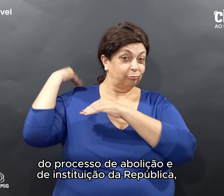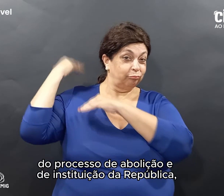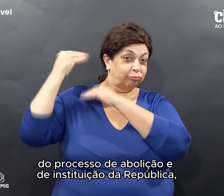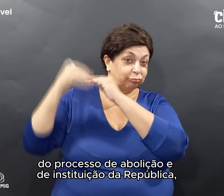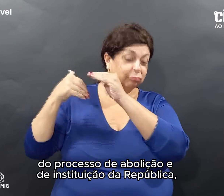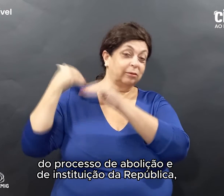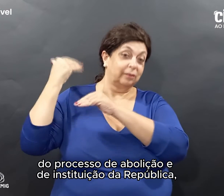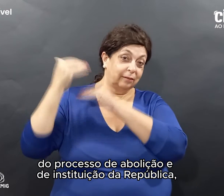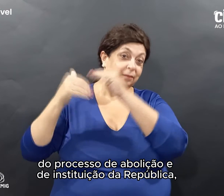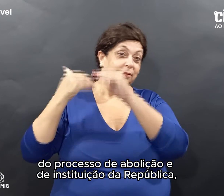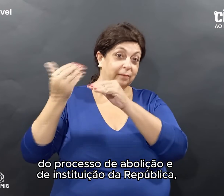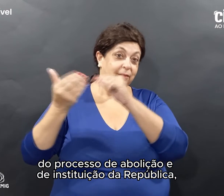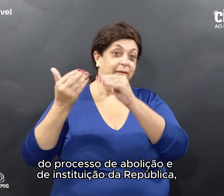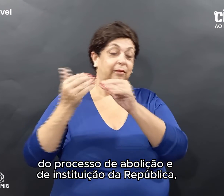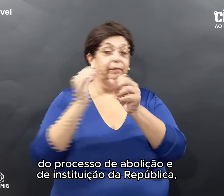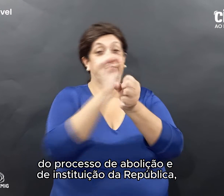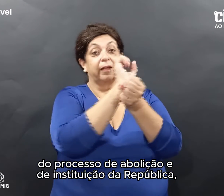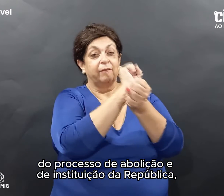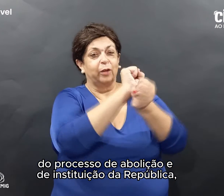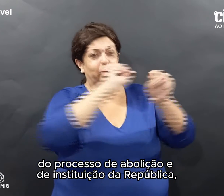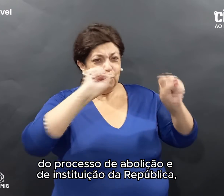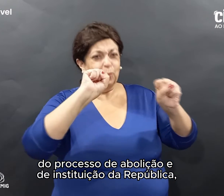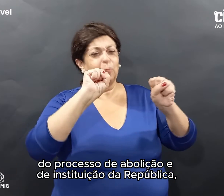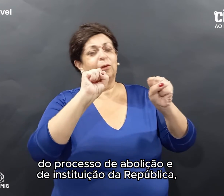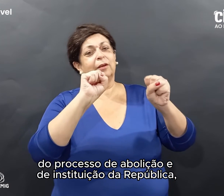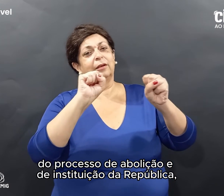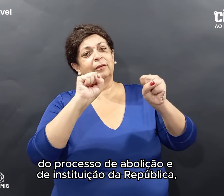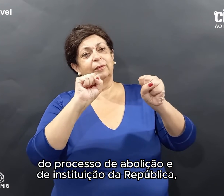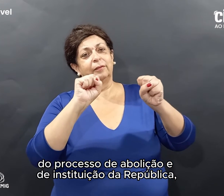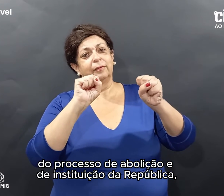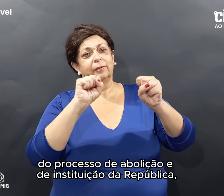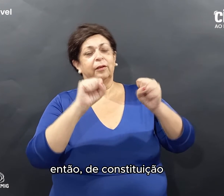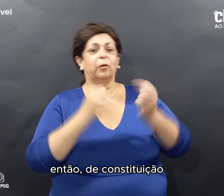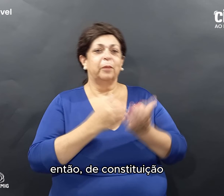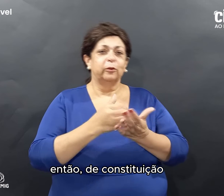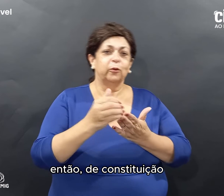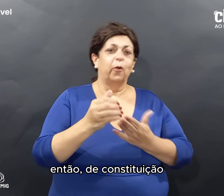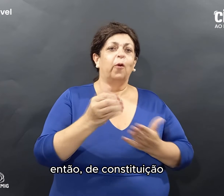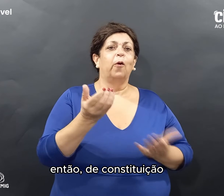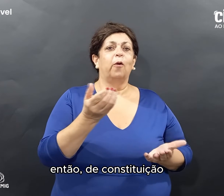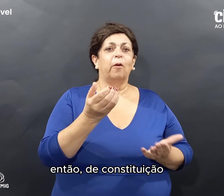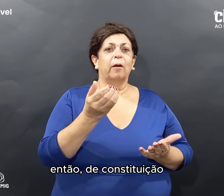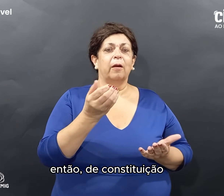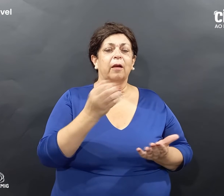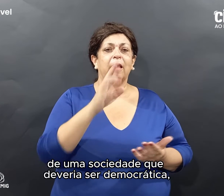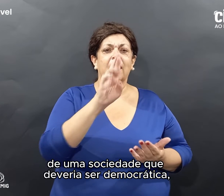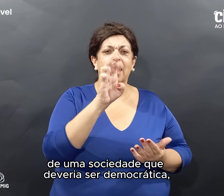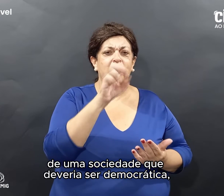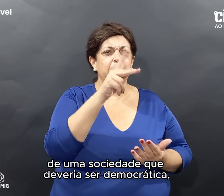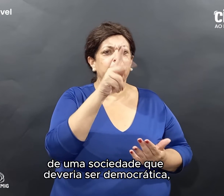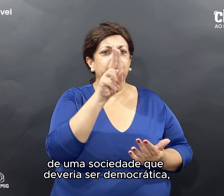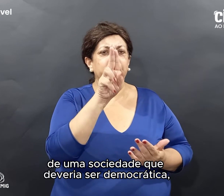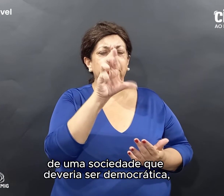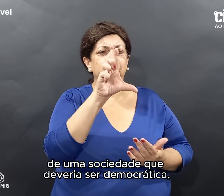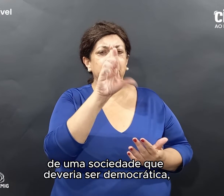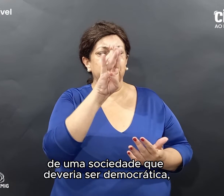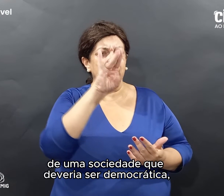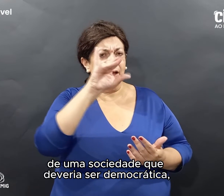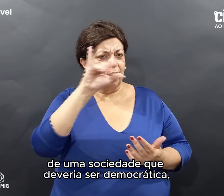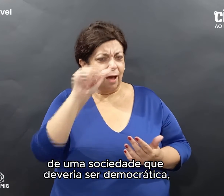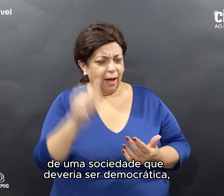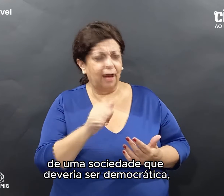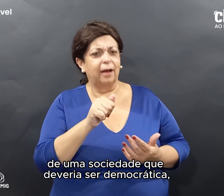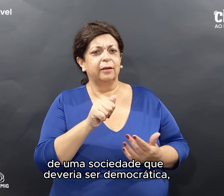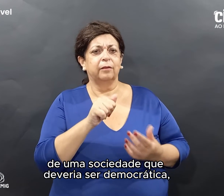do processo de abolição e de instituição da República, então, de constituição de uma sociedade que deveria